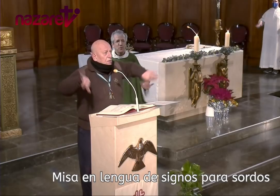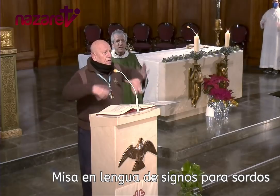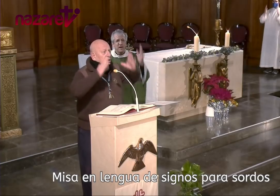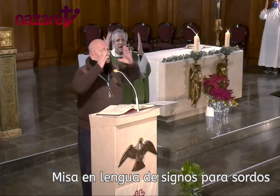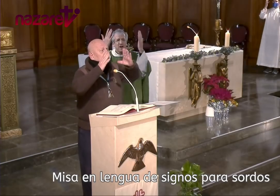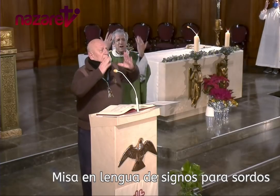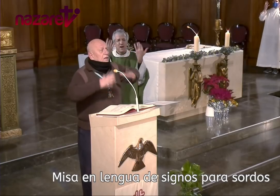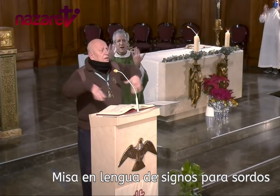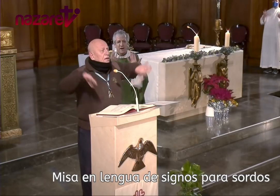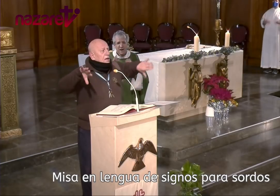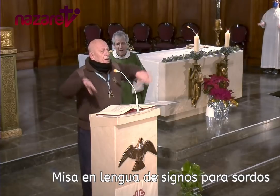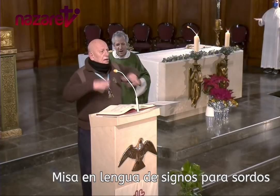aleluya,